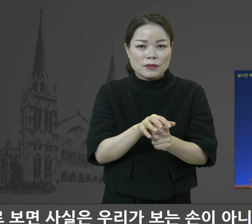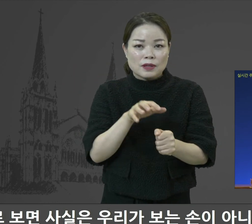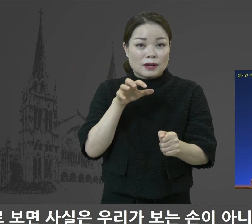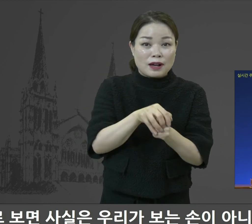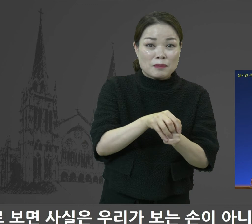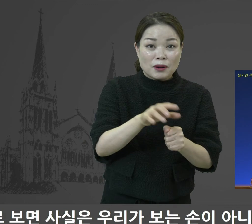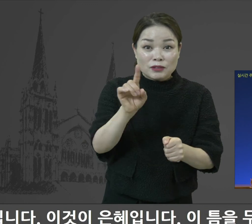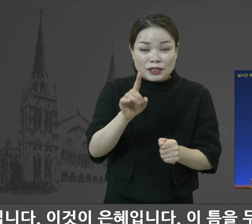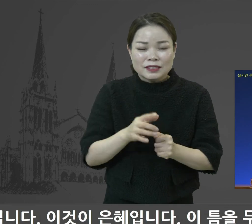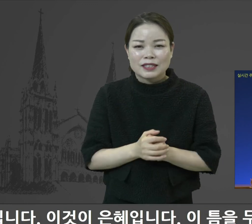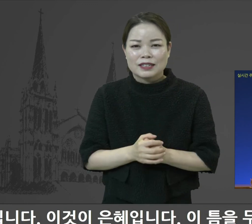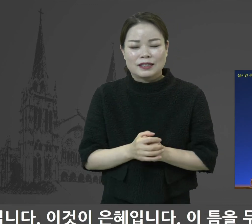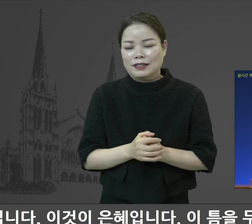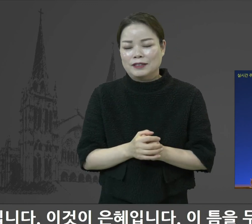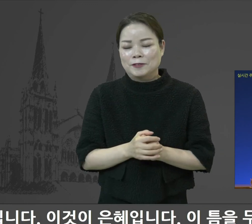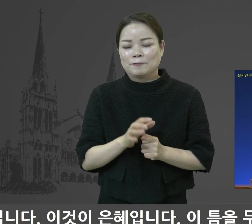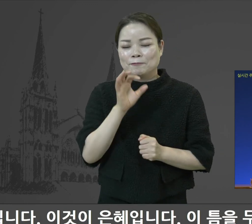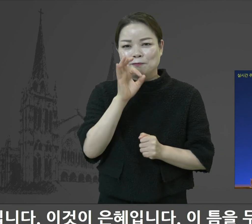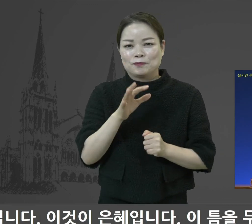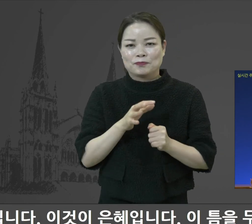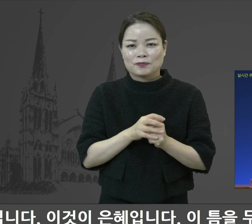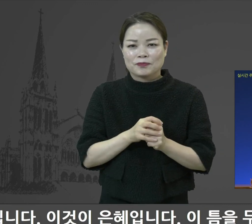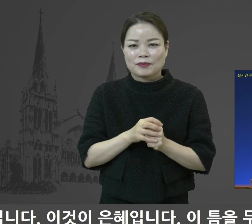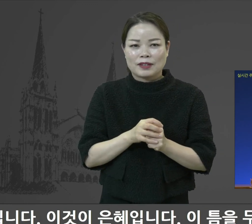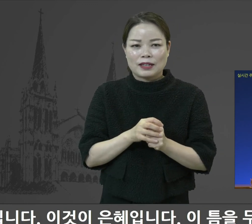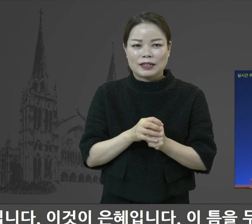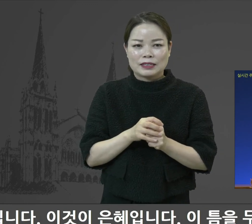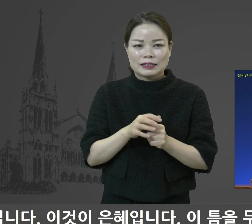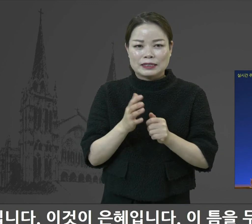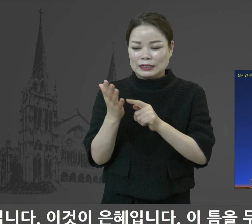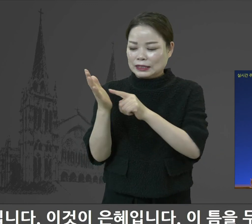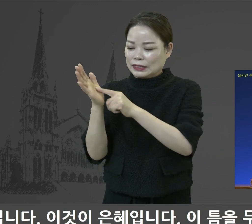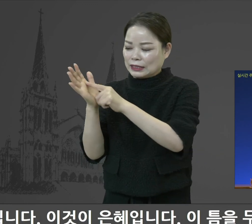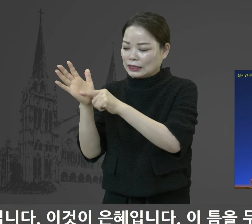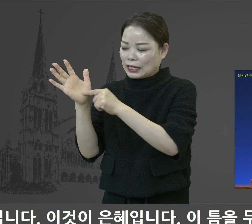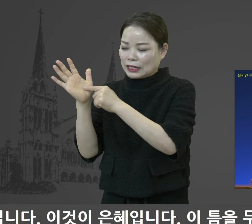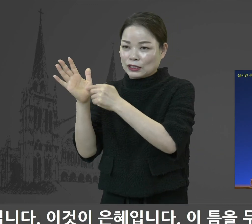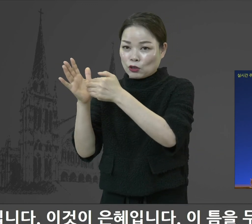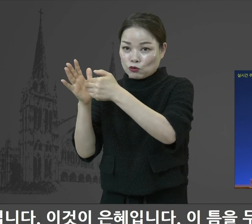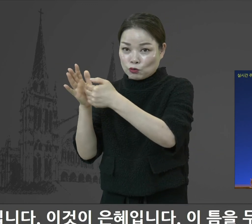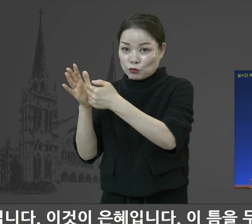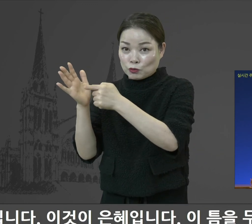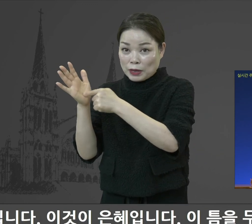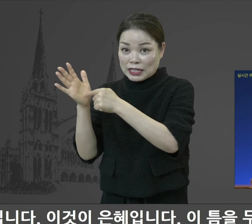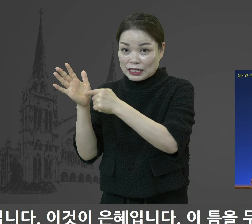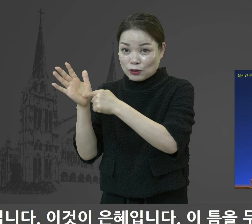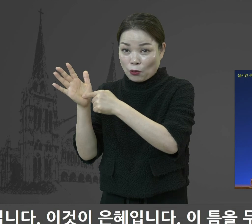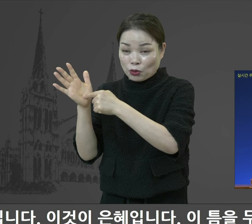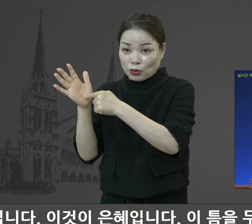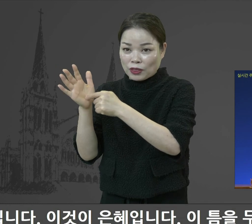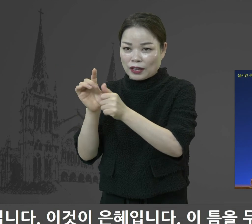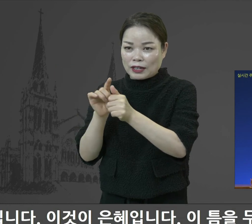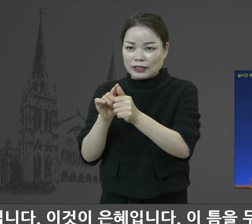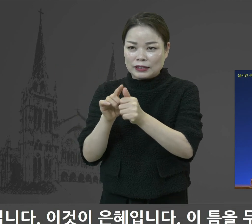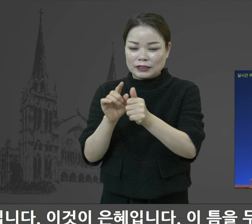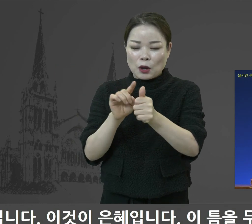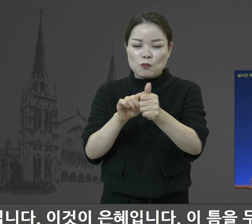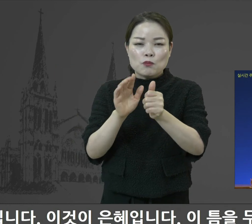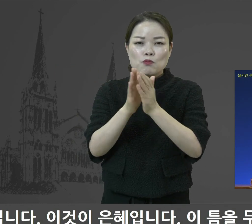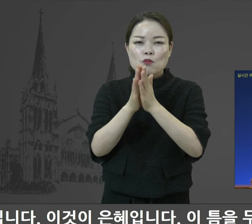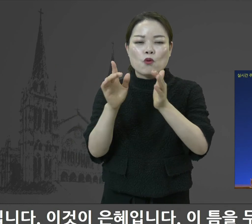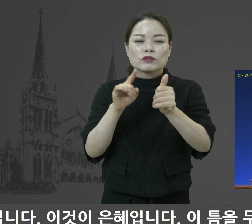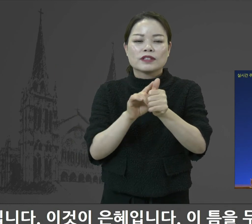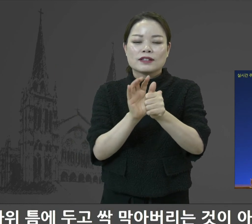막아버리면 어떡합니까? 이거 큰일 나잖아요. 압사될 수 있잖아요. 그러니까 이 틈, 살짝 남은 움푹 파인 곳으로 그 여분을 둔